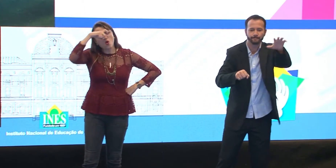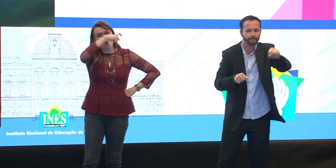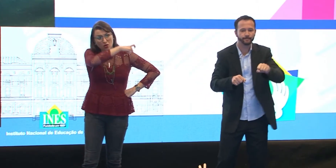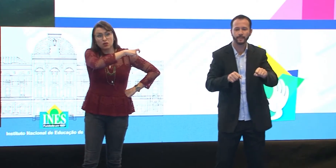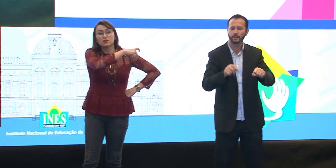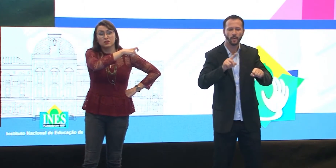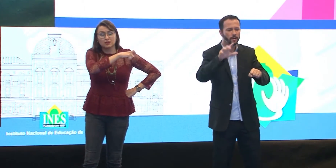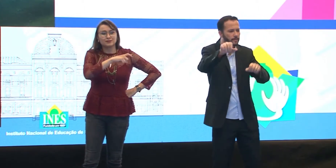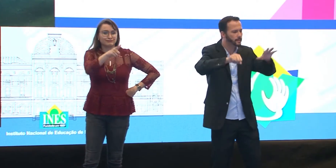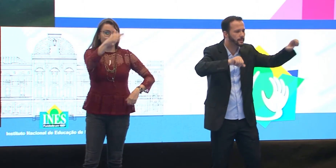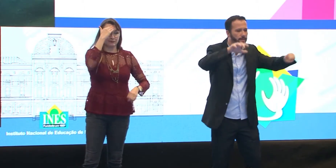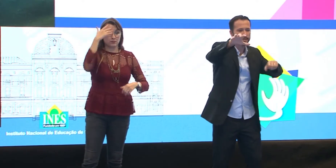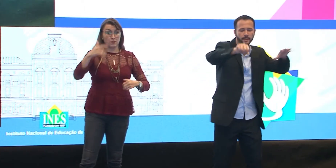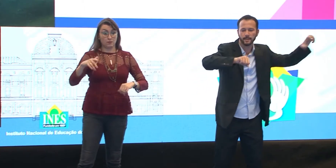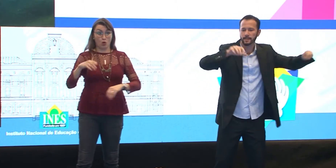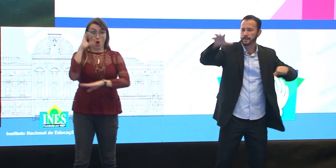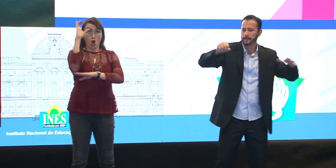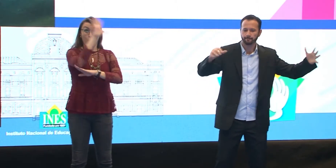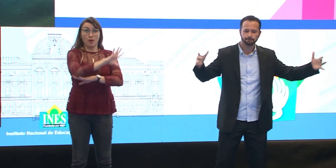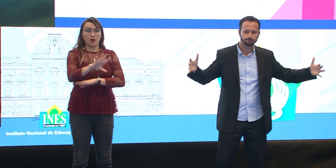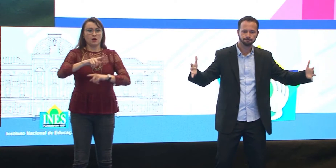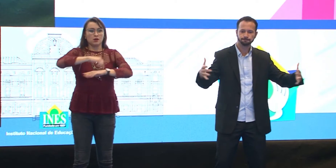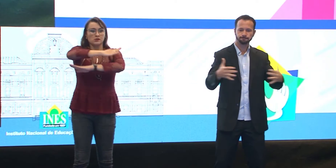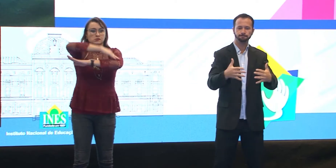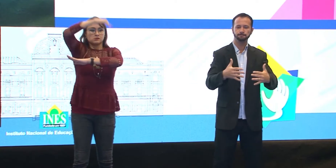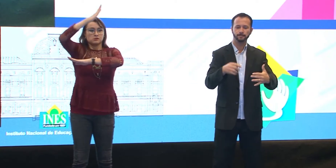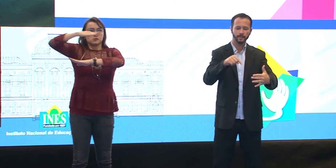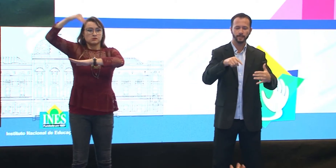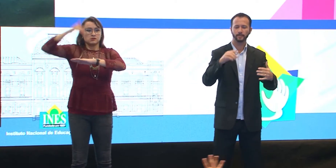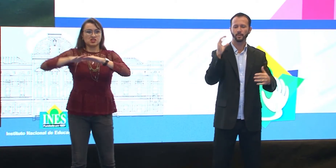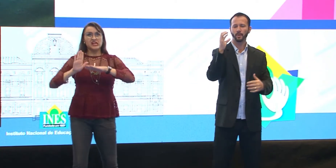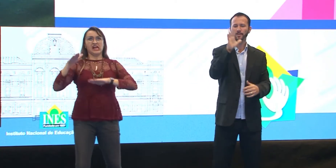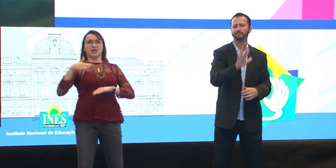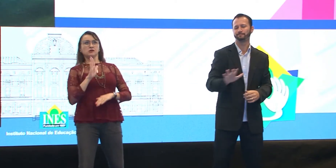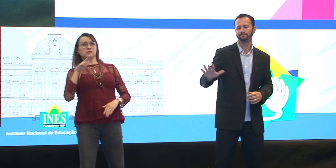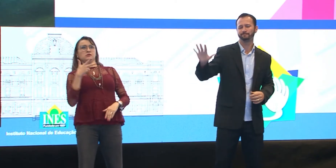gente consiga agrupá-las. E para que isso acontecer é muito